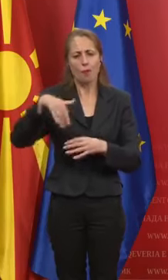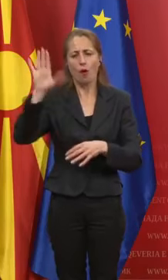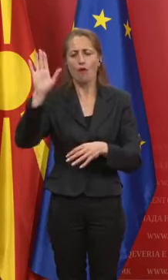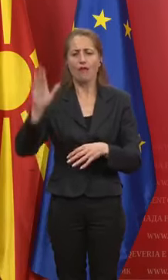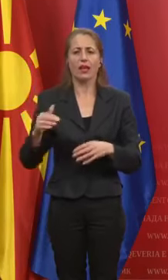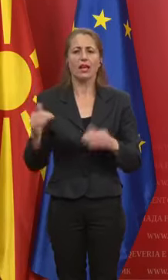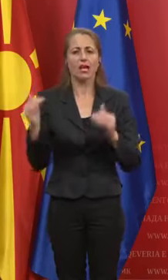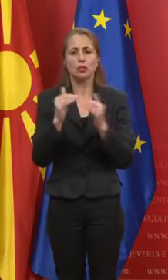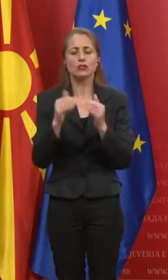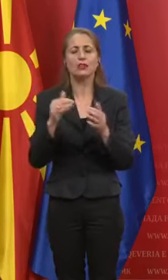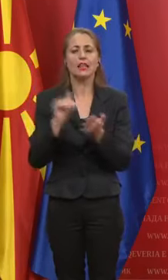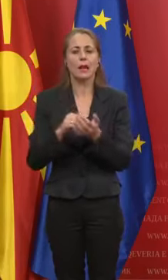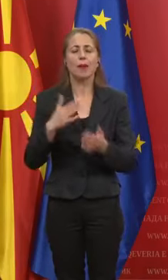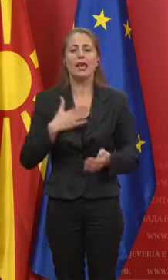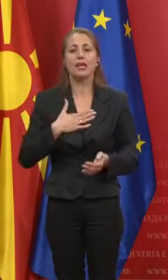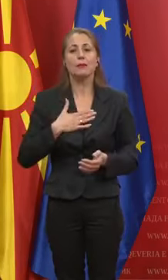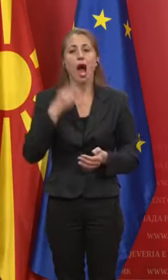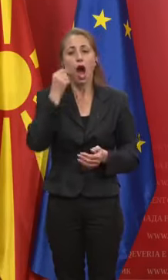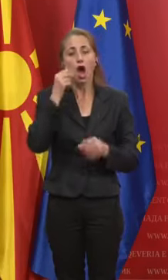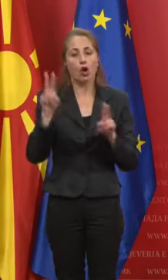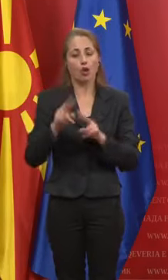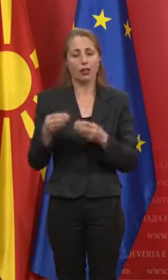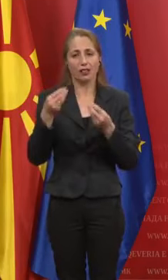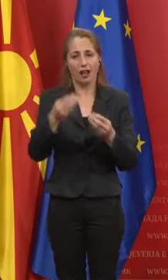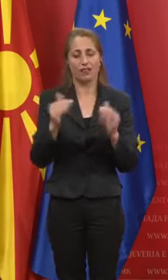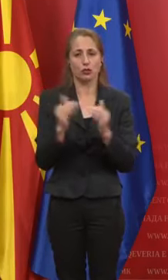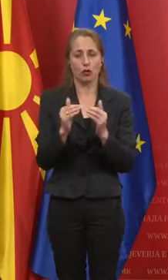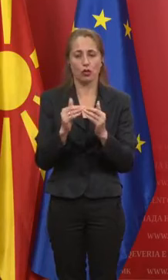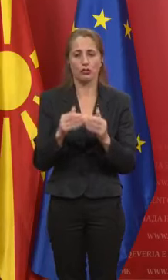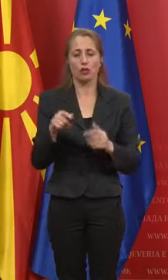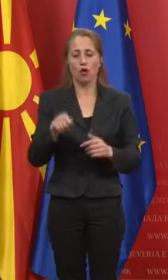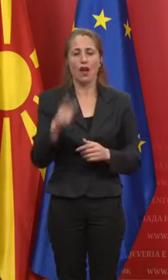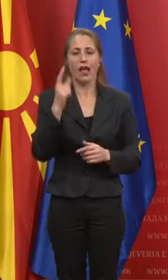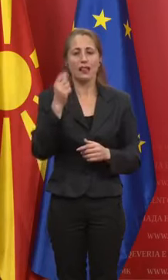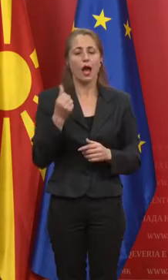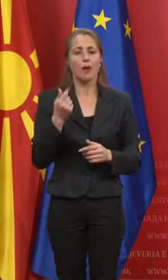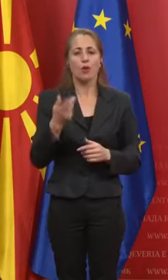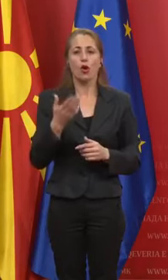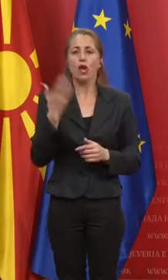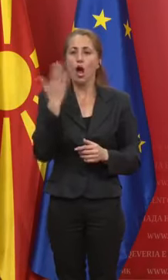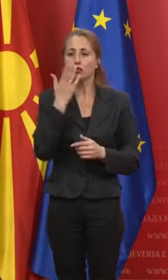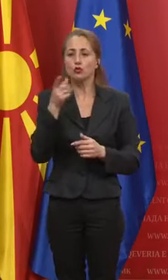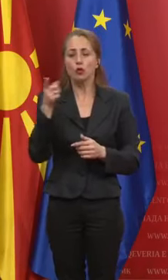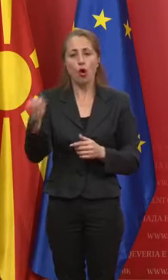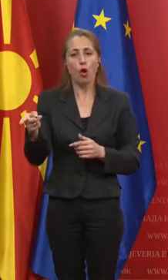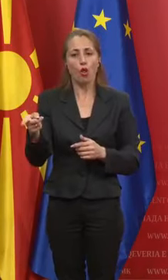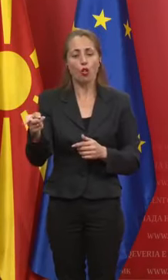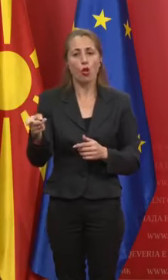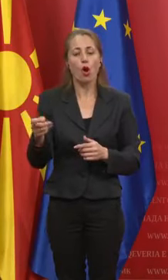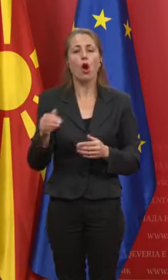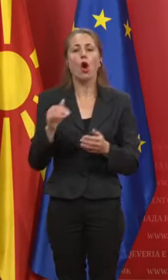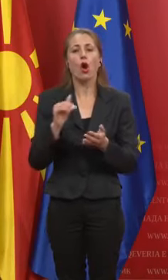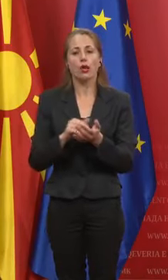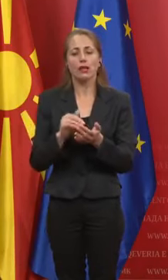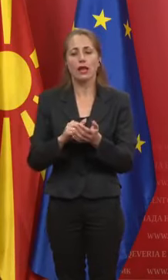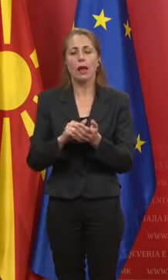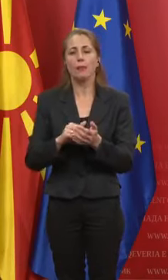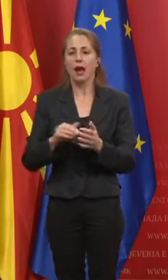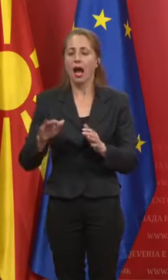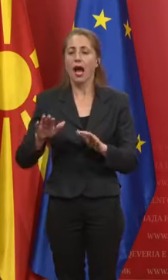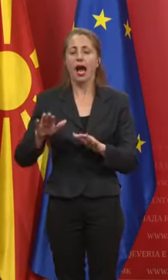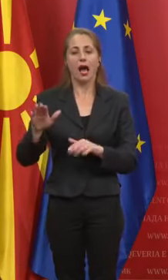од родителите. Така да сметам дека ова е една бројка која што во училиштата може добро да се дистрибуира, да се